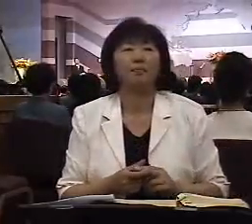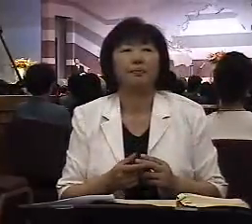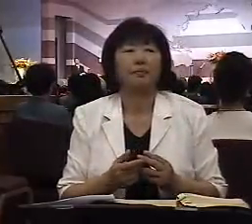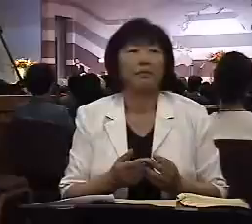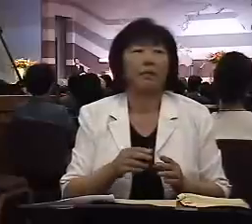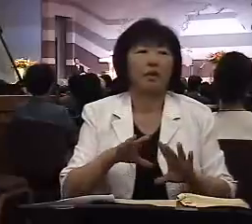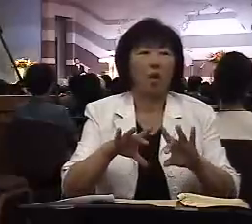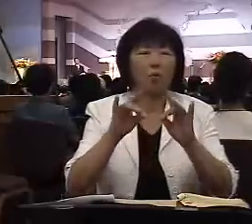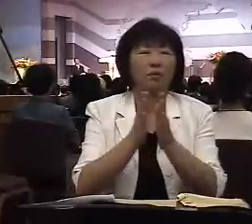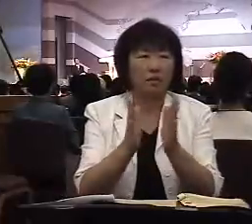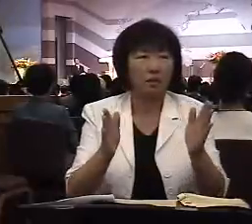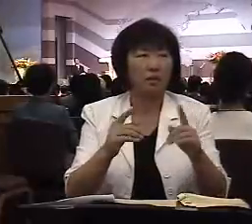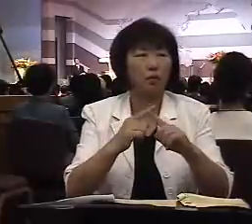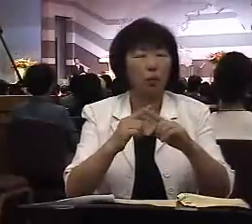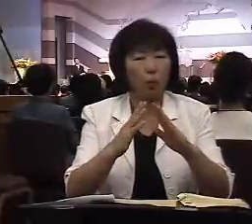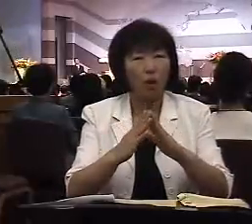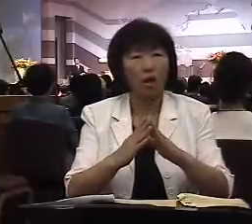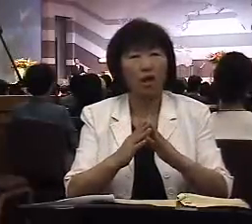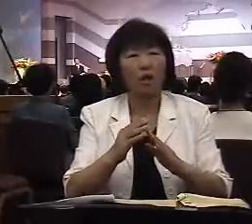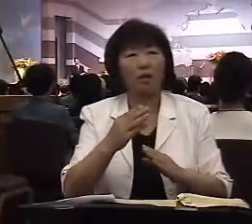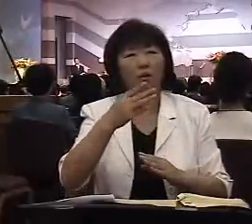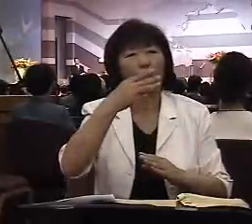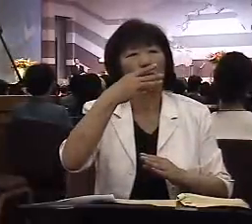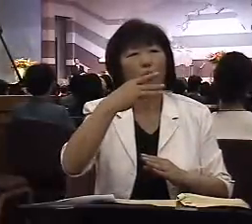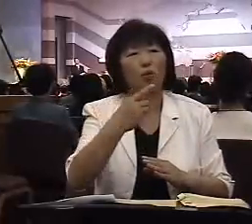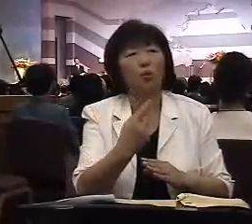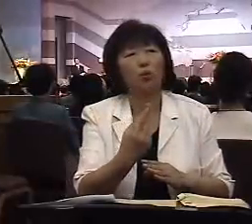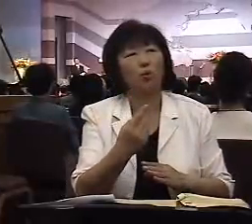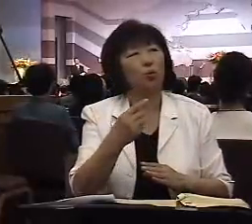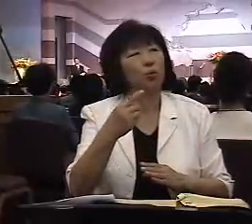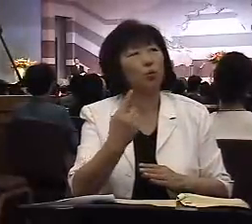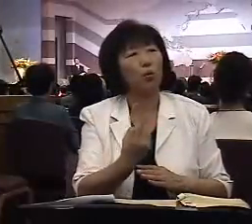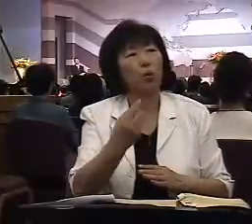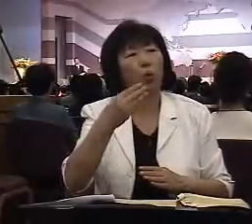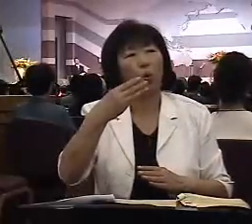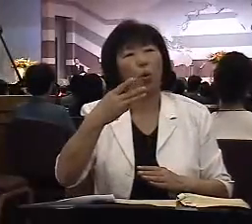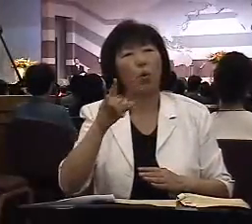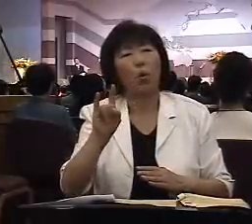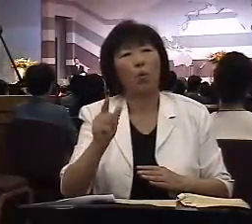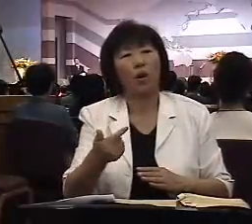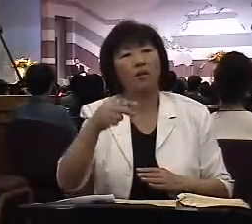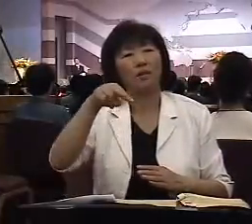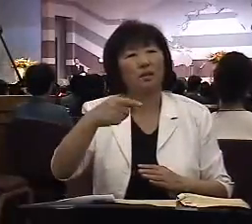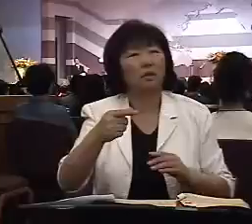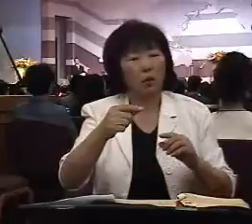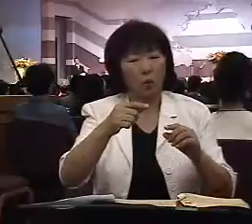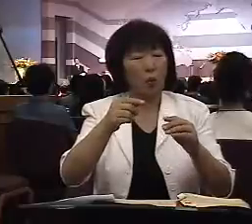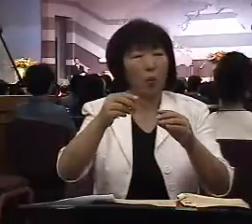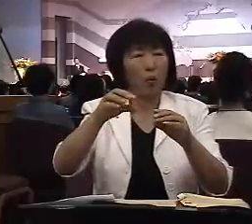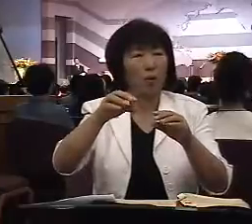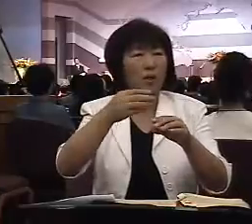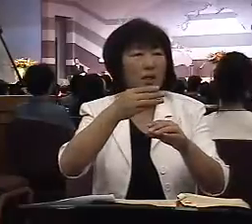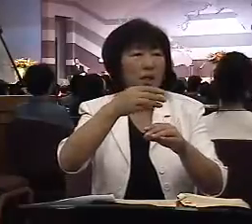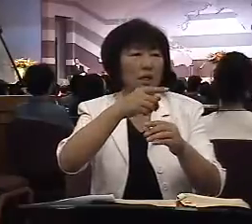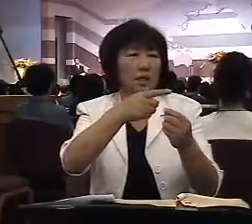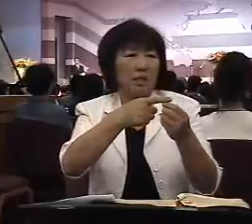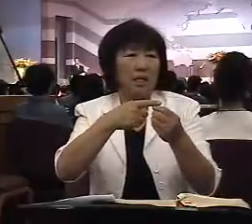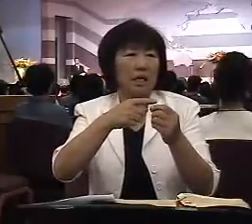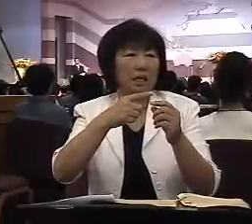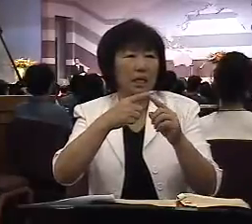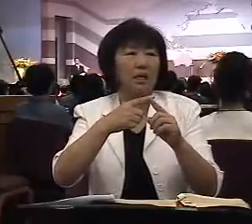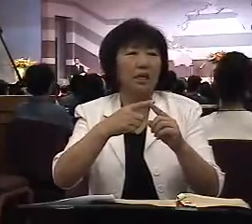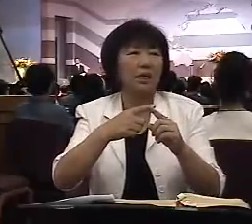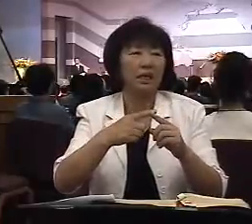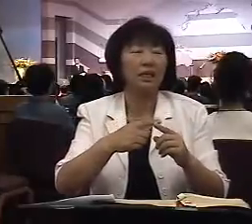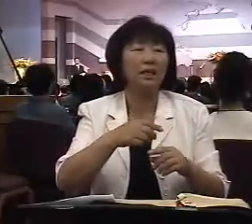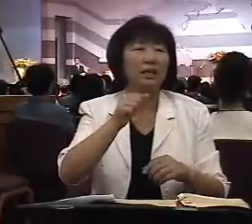우리가 기도하며 성도들이 같이 동원하며 그리고 확실한 재정적인 서포트로 이러한 그 교회를 세워가고 우리